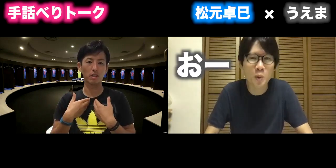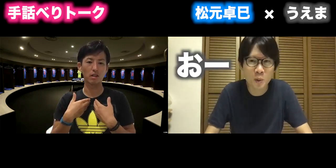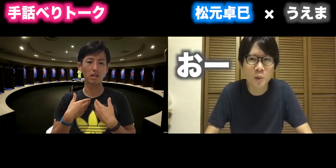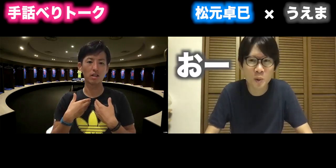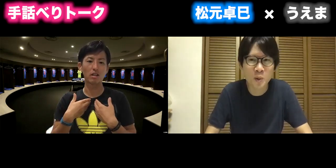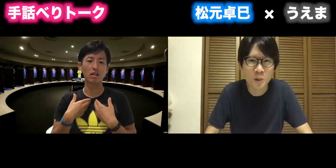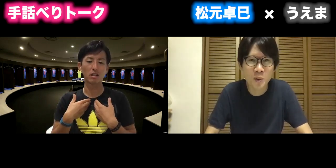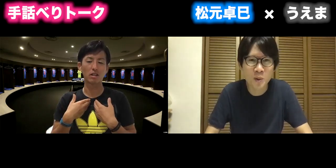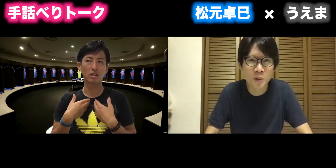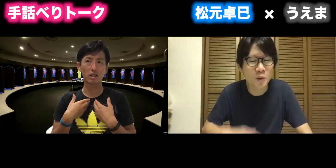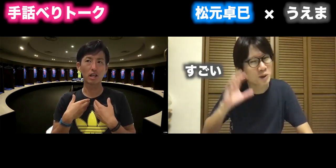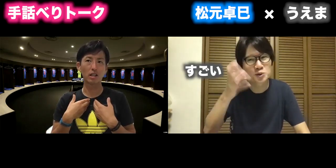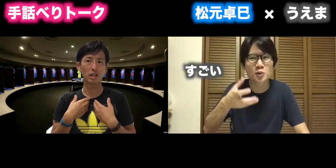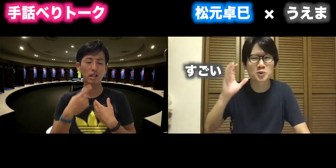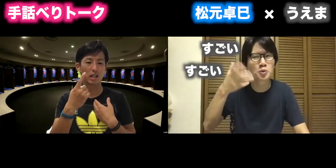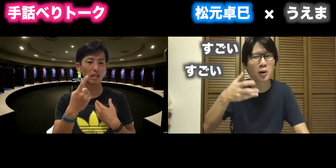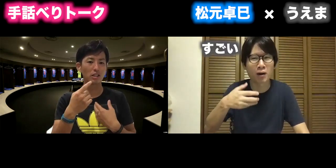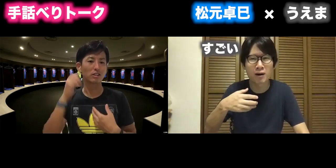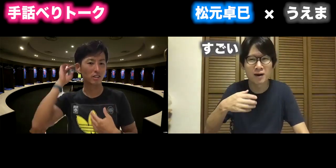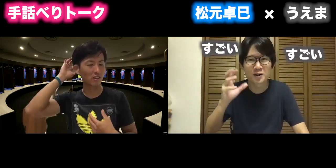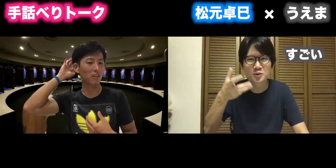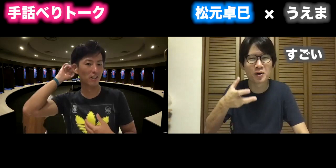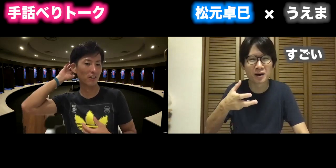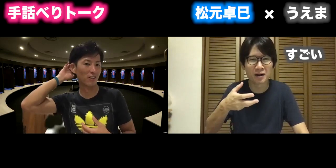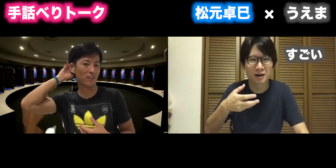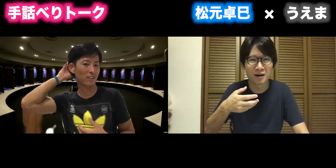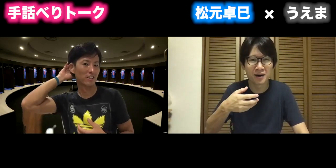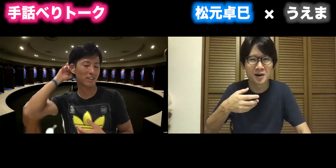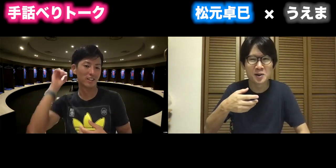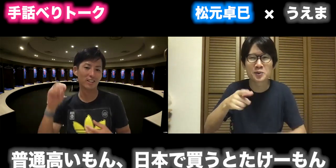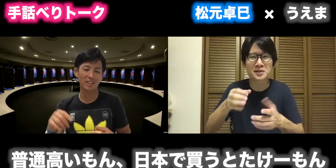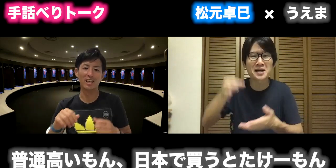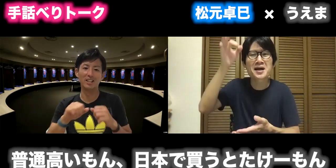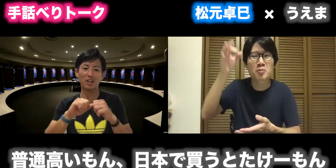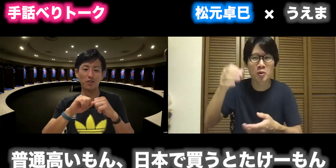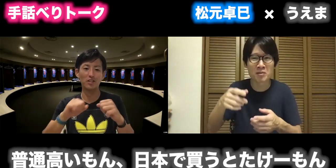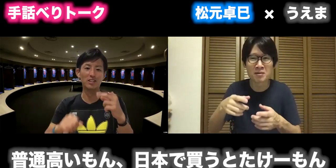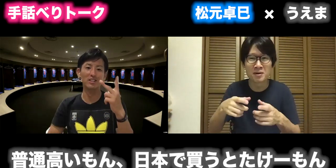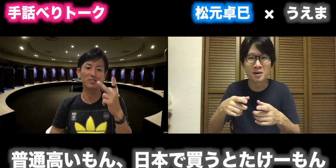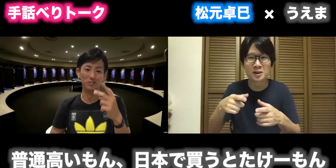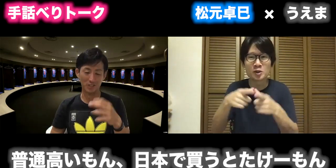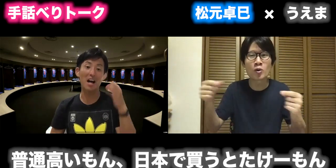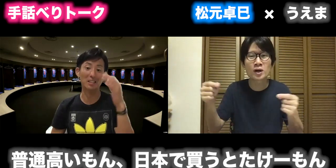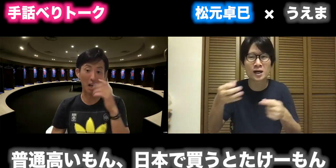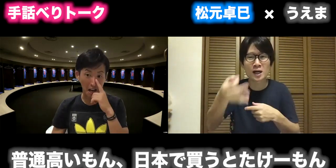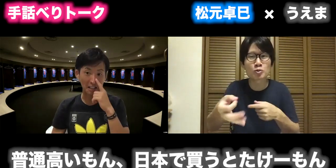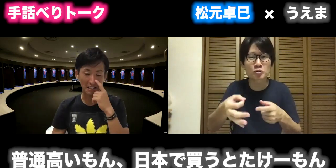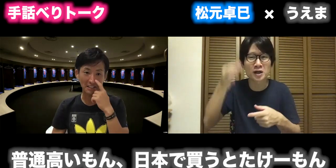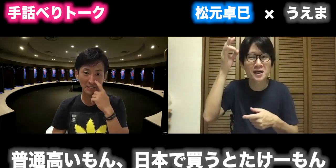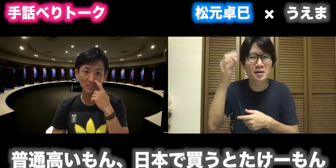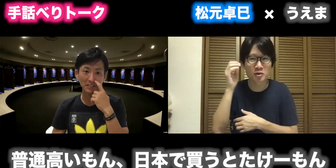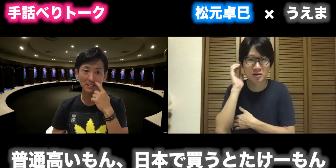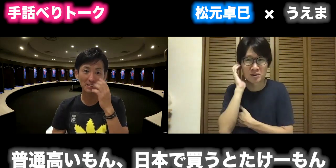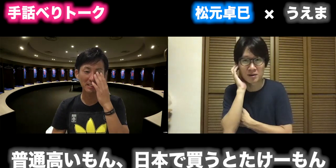んわっしゅごい横ああでっでも谷間会堺